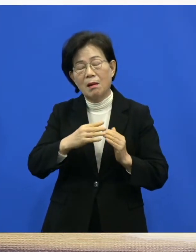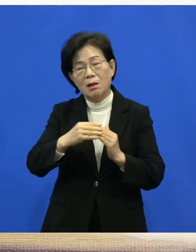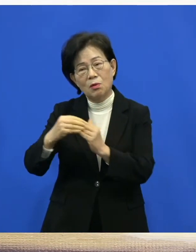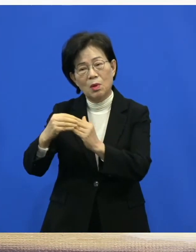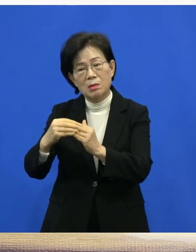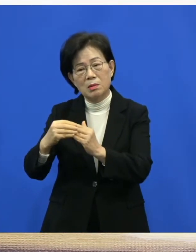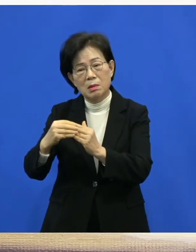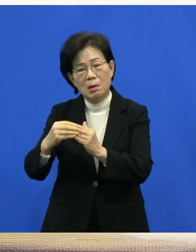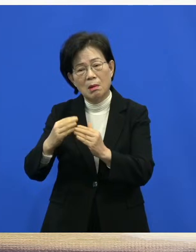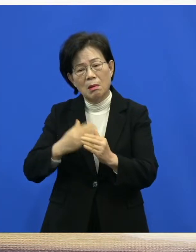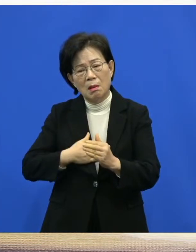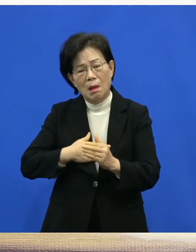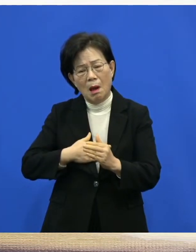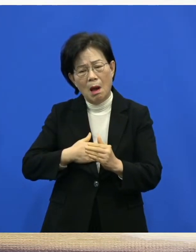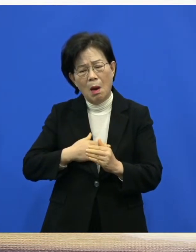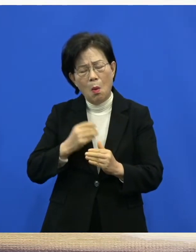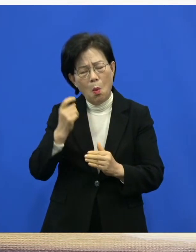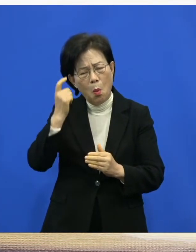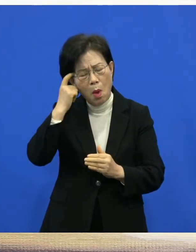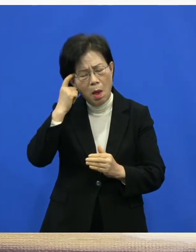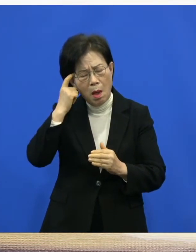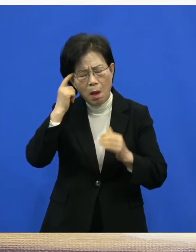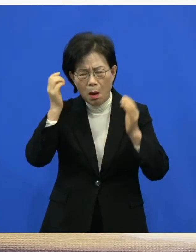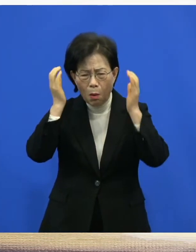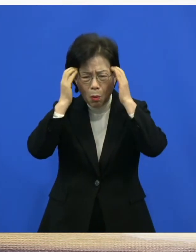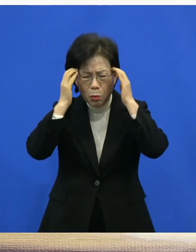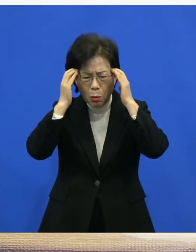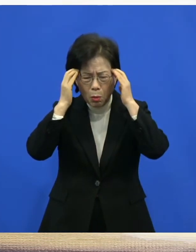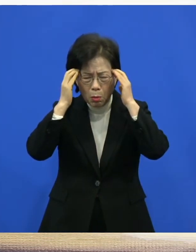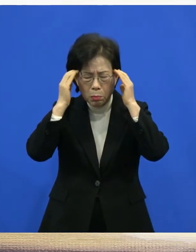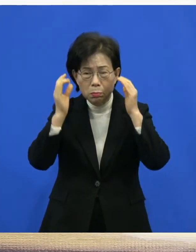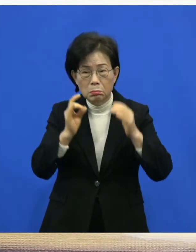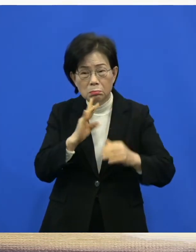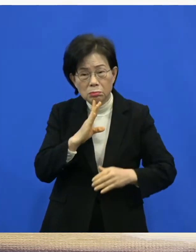주신다는데 왜 내 인생은 이렇게 안 풀리지?